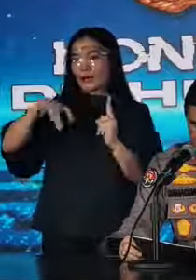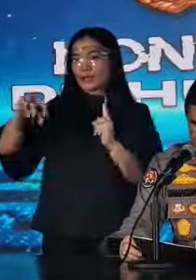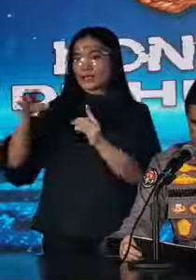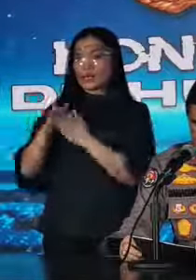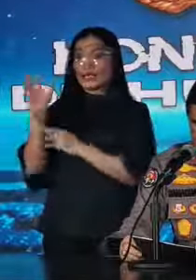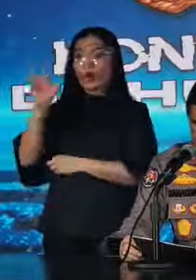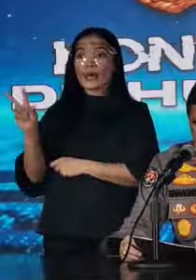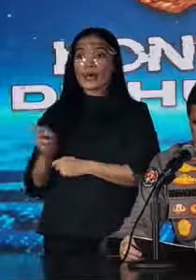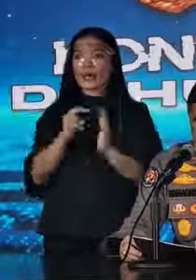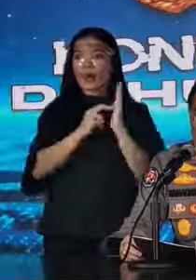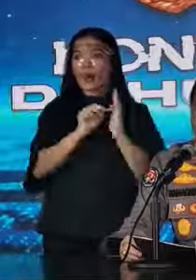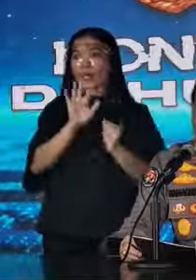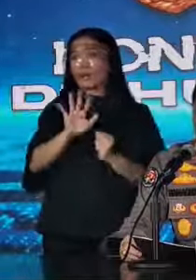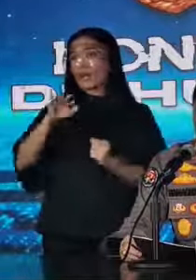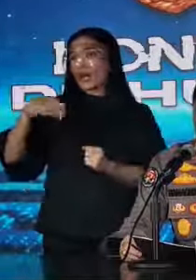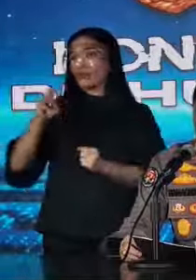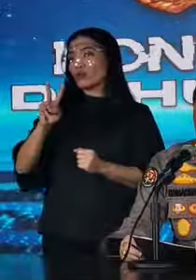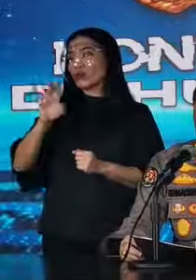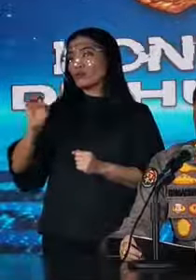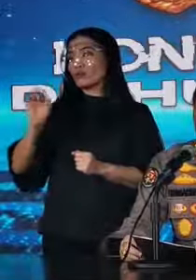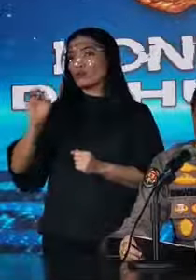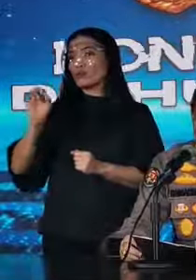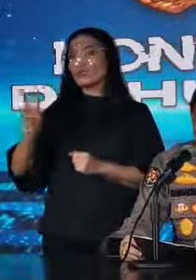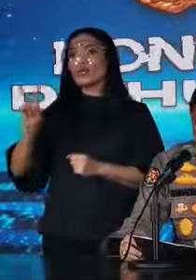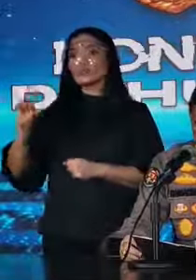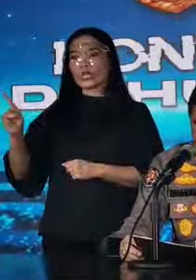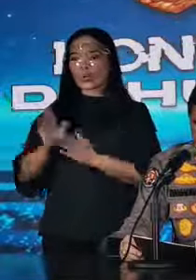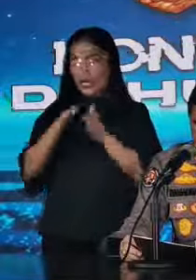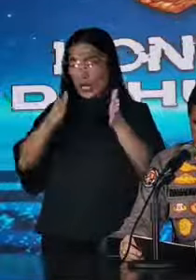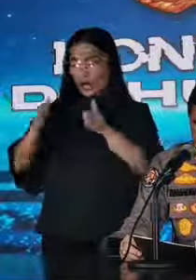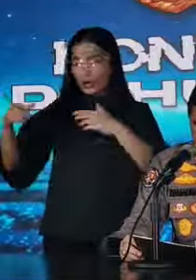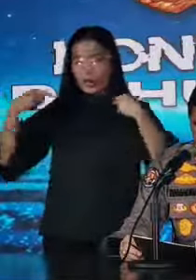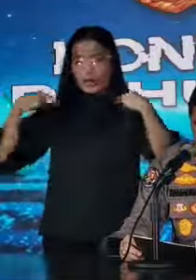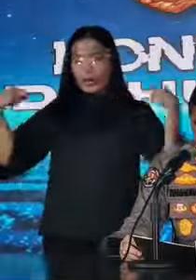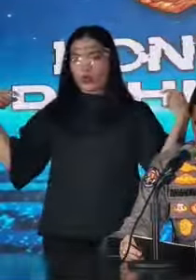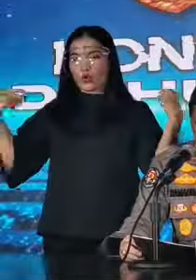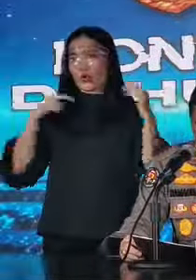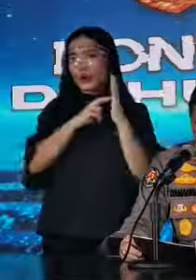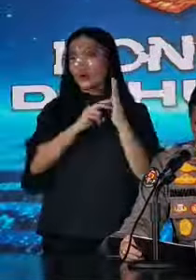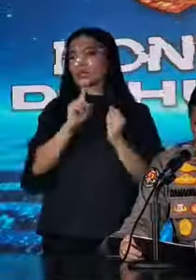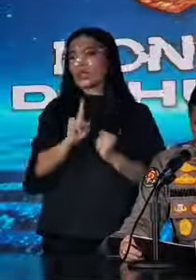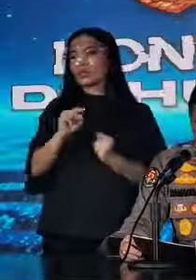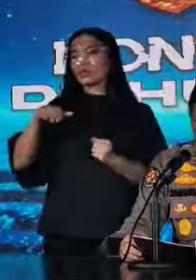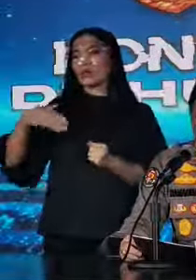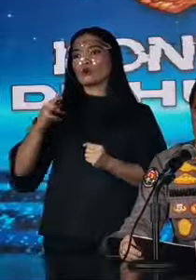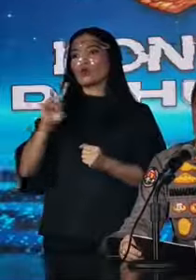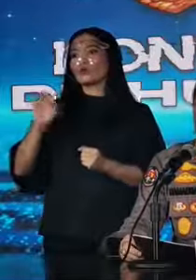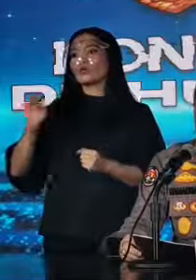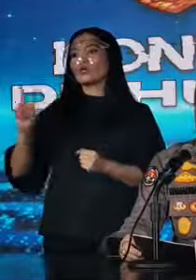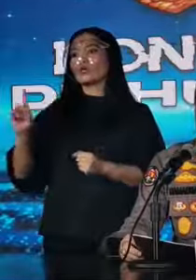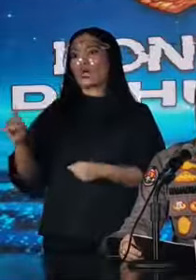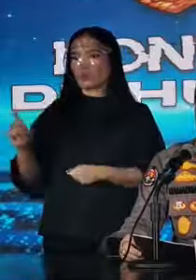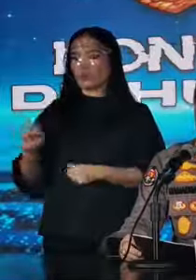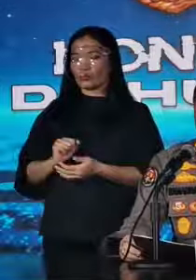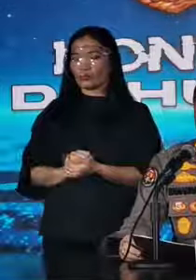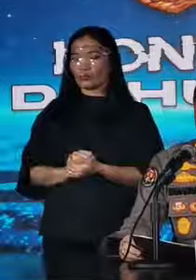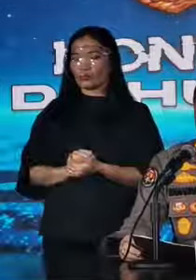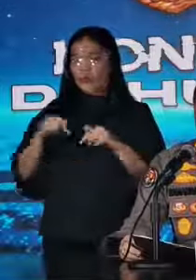5 tahun 2001 dan Peraturan Gubernur Banten nomor 1 tahun 2001.